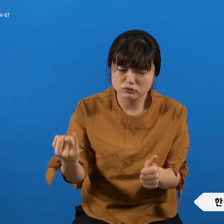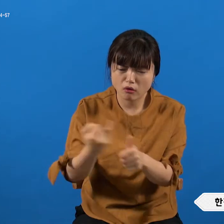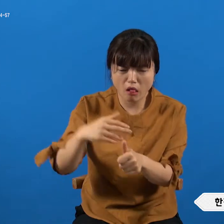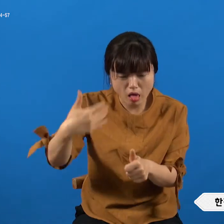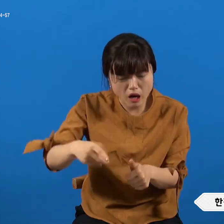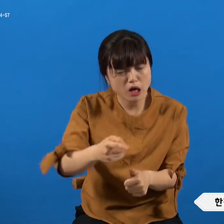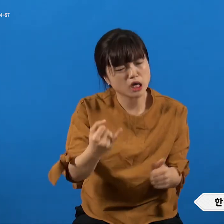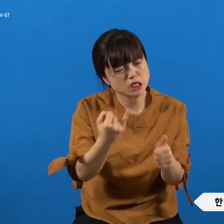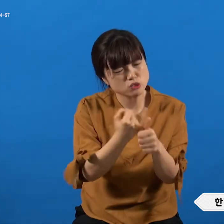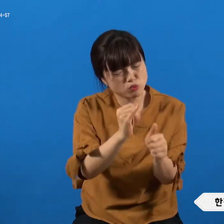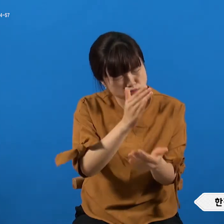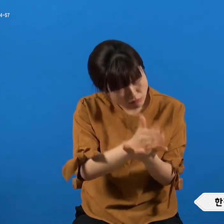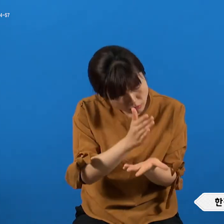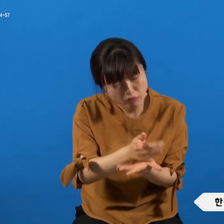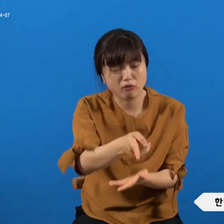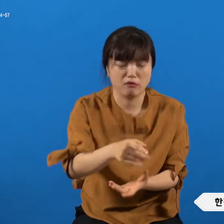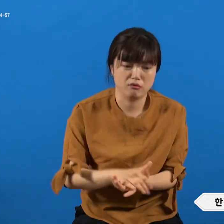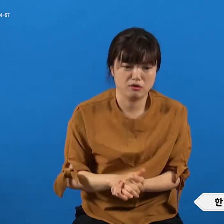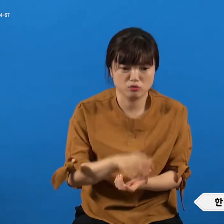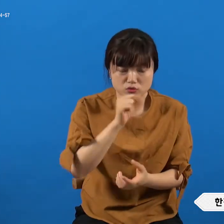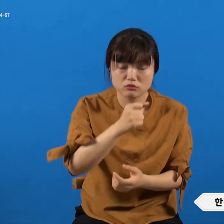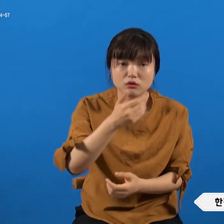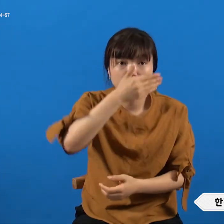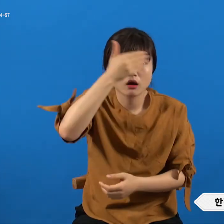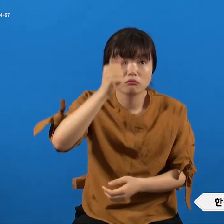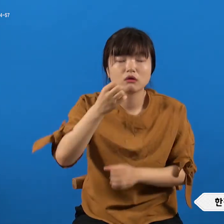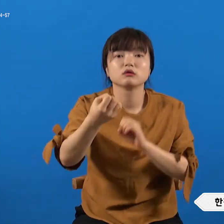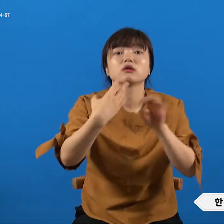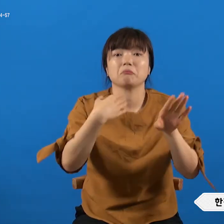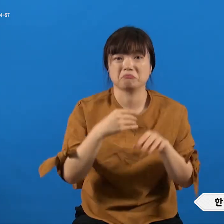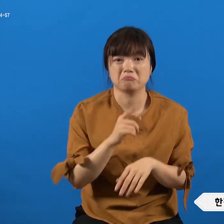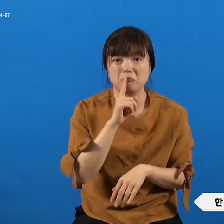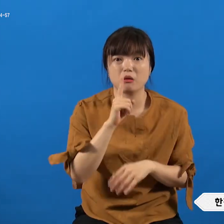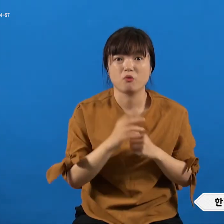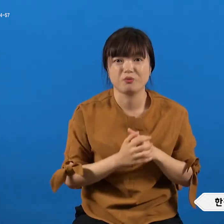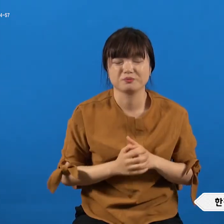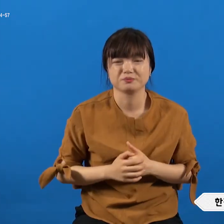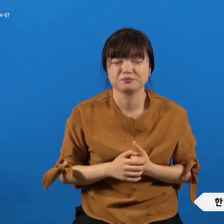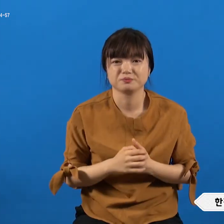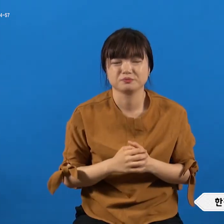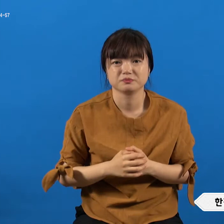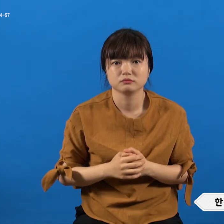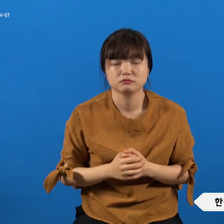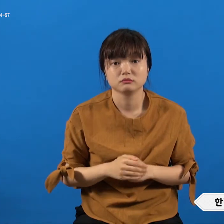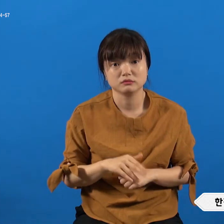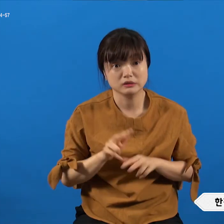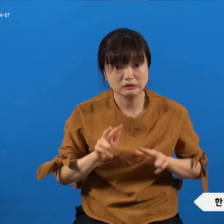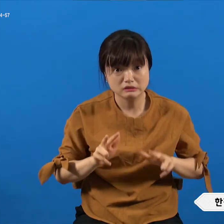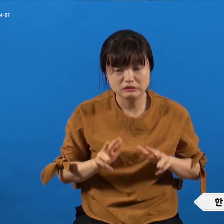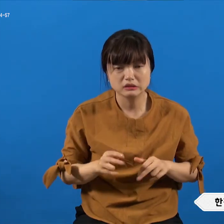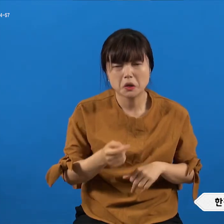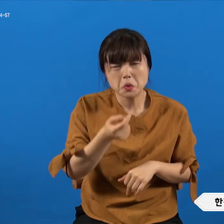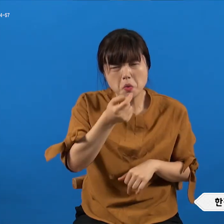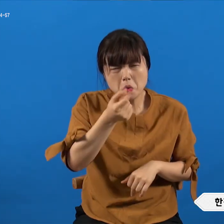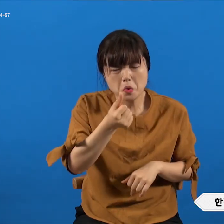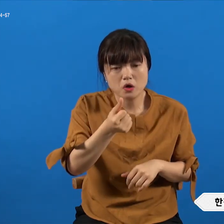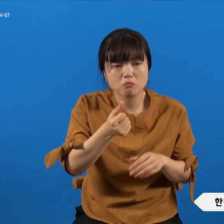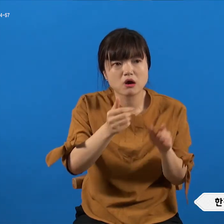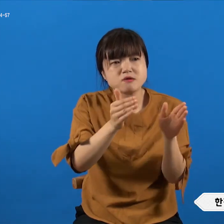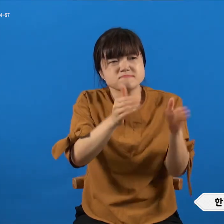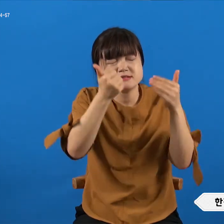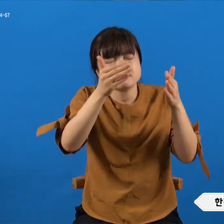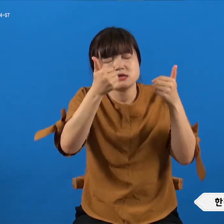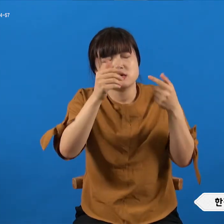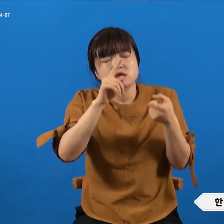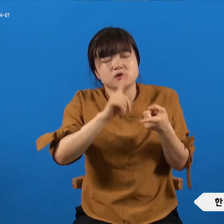제발 이혼만큼은 하지 말라고 말리니까 그 할머니가 이렇게 말했습니다. 이제는 약간의 폭언도